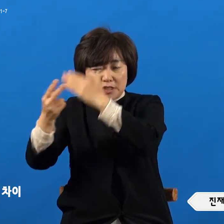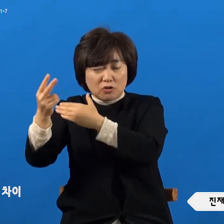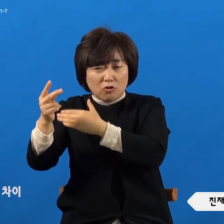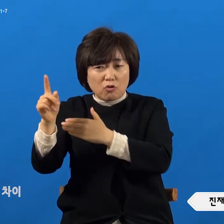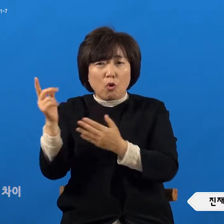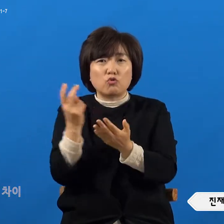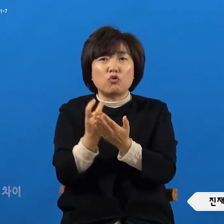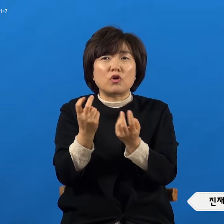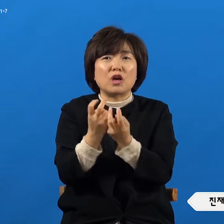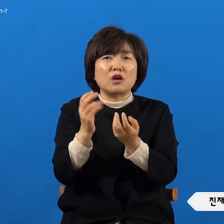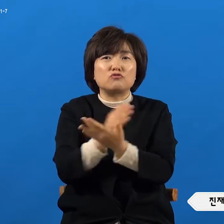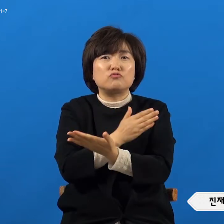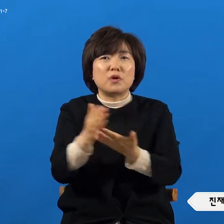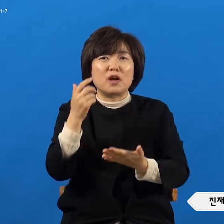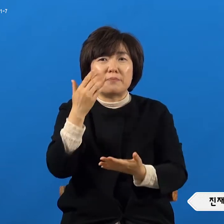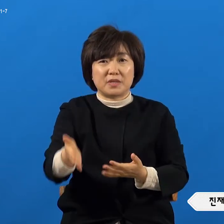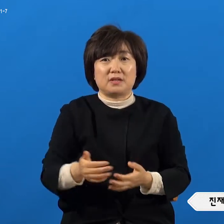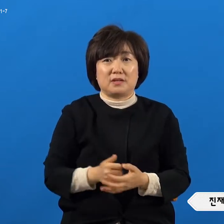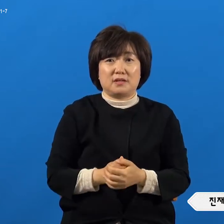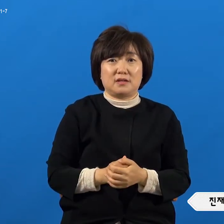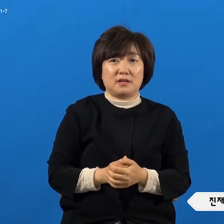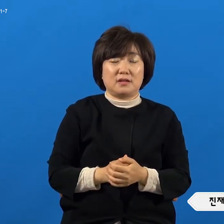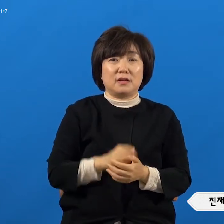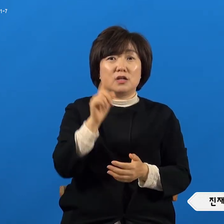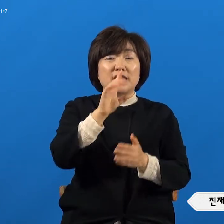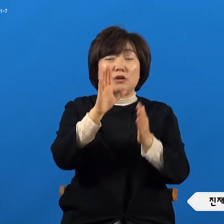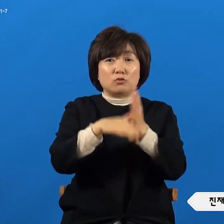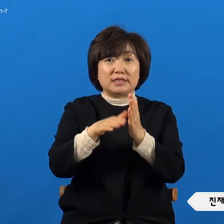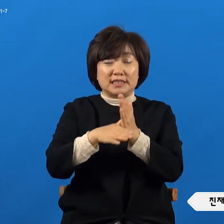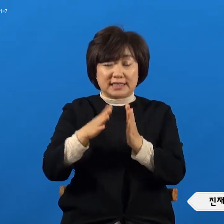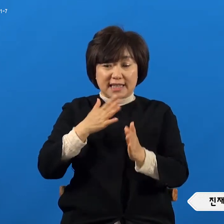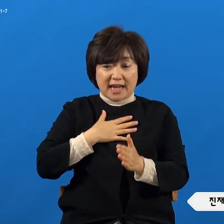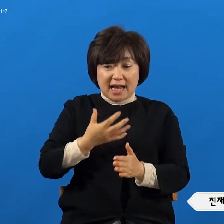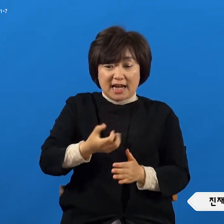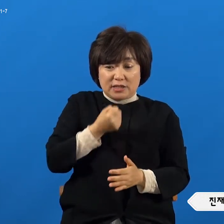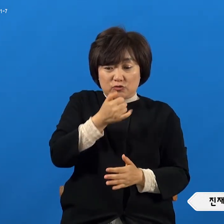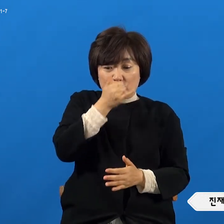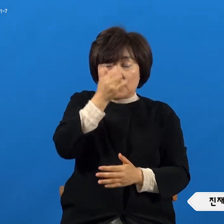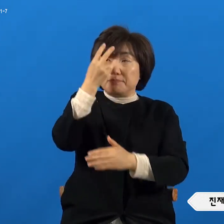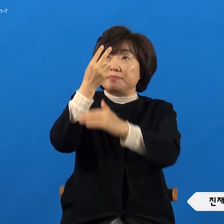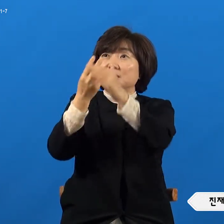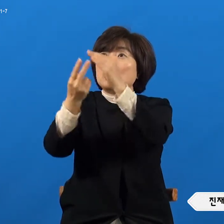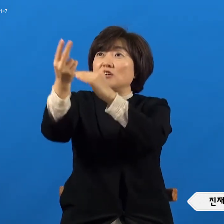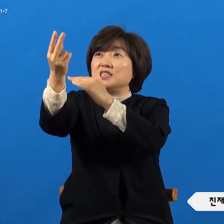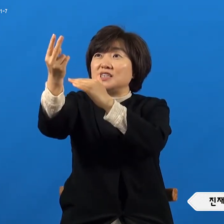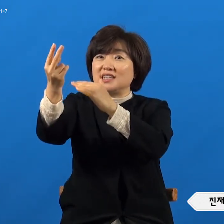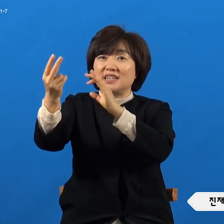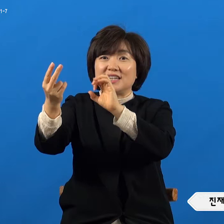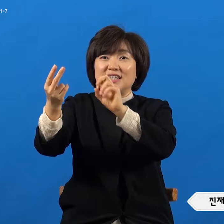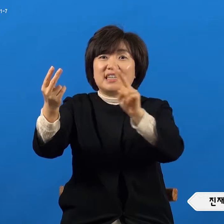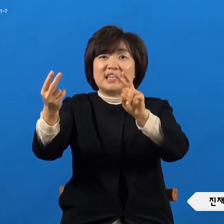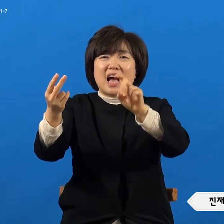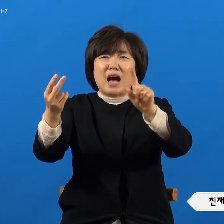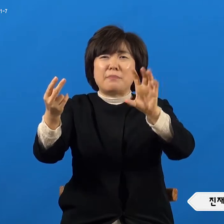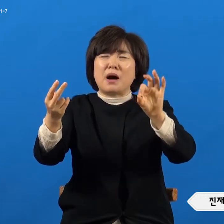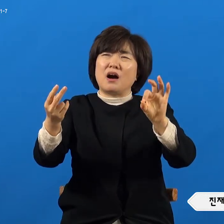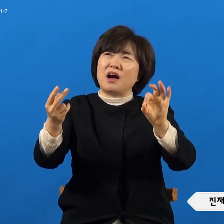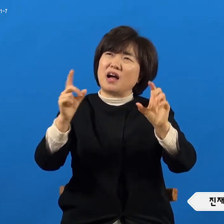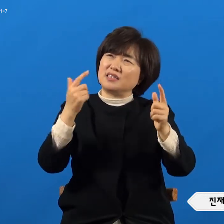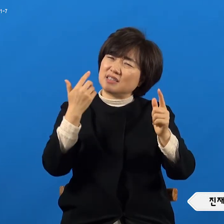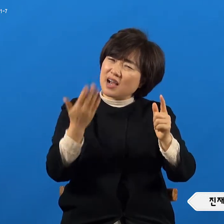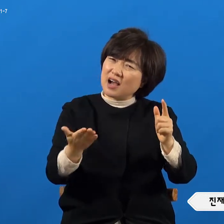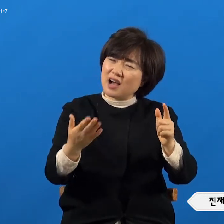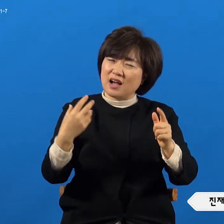있습니까? 때로는 우리가 가지고 있는 비전을 마치 야망인 것 같은 죄책감을